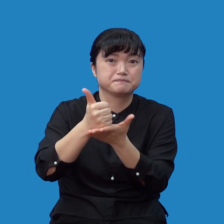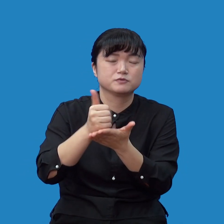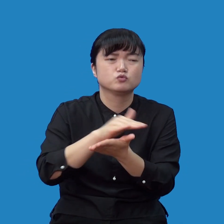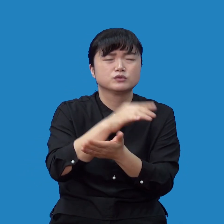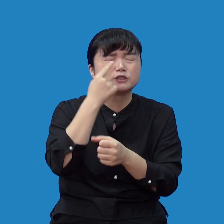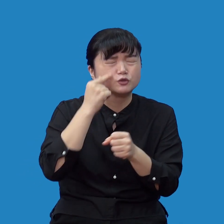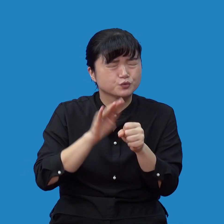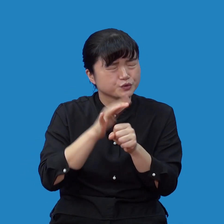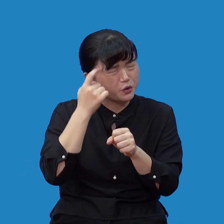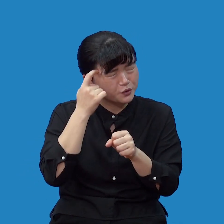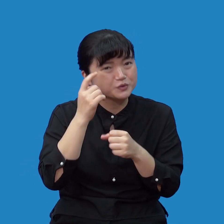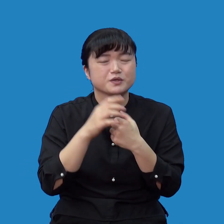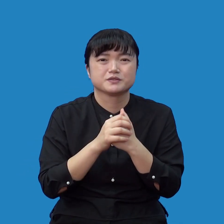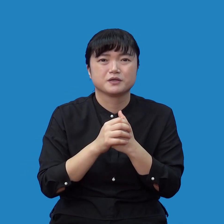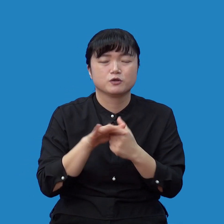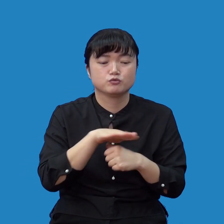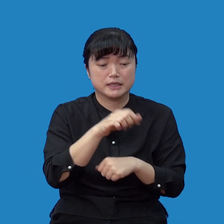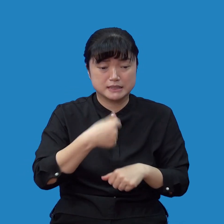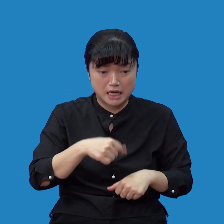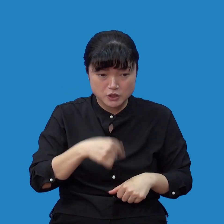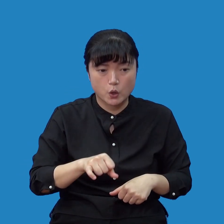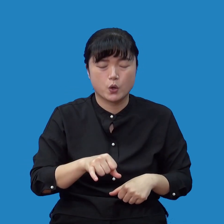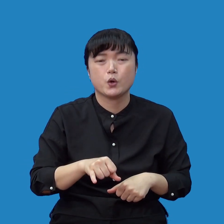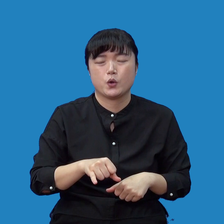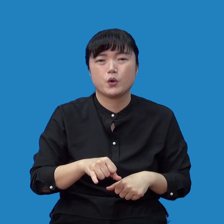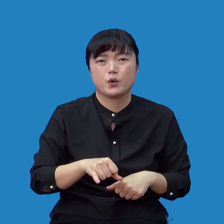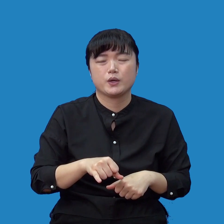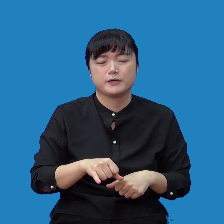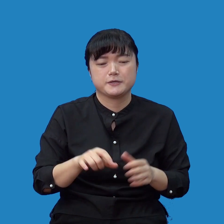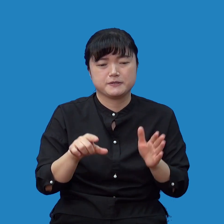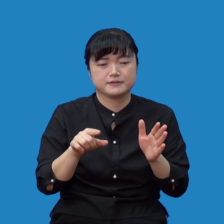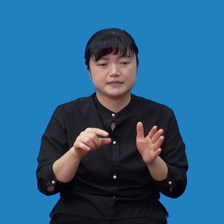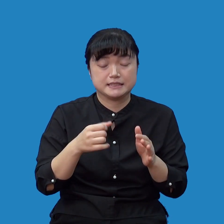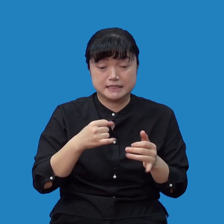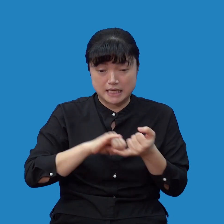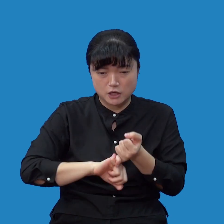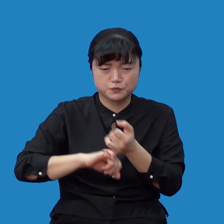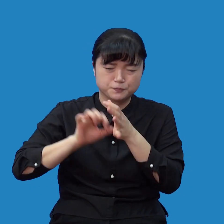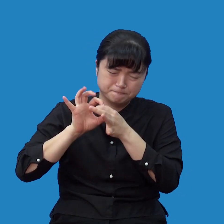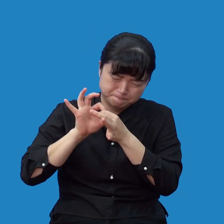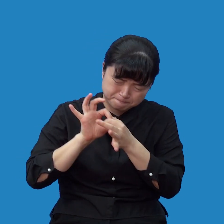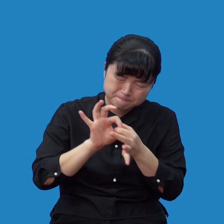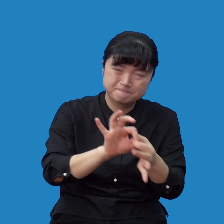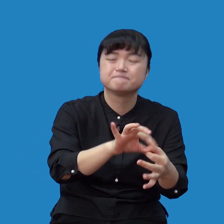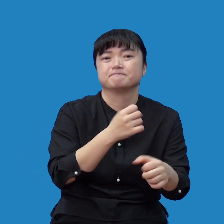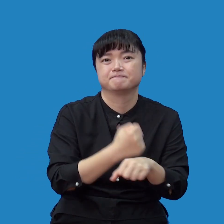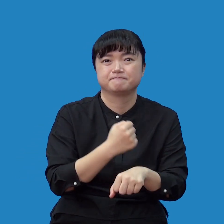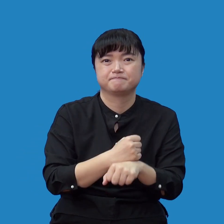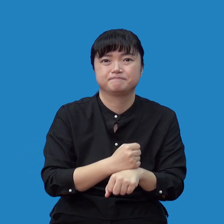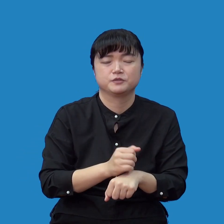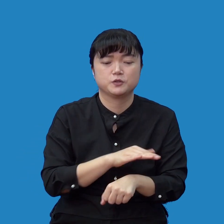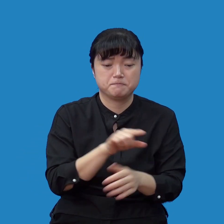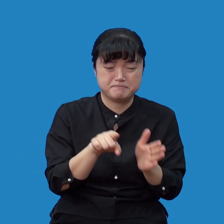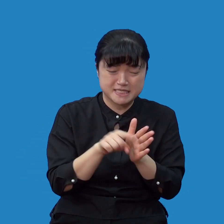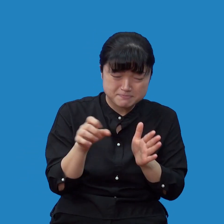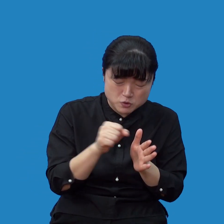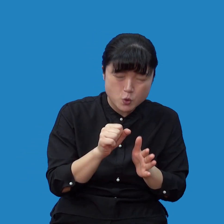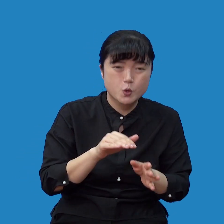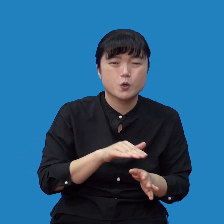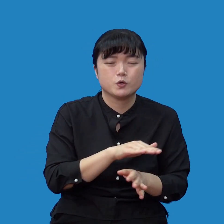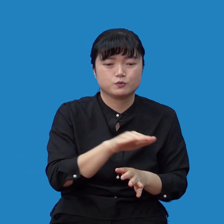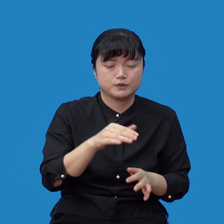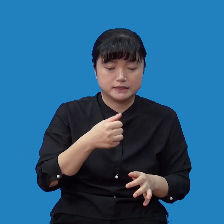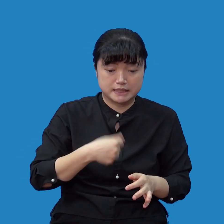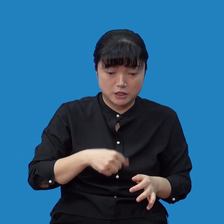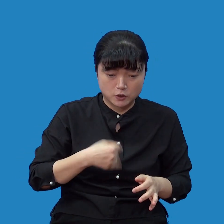여기셔서 우리의 자녀 세대들에게도 약속이 이어지도록 하실 것입니다. 우리가 믿음으로 우리 자녀를 구원의 방주